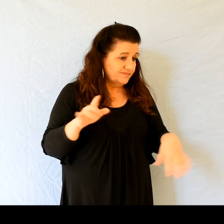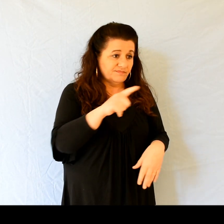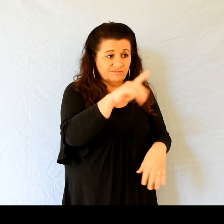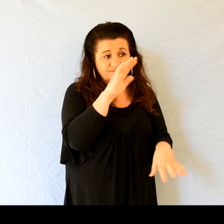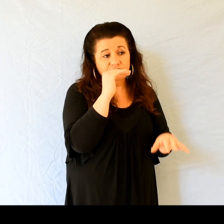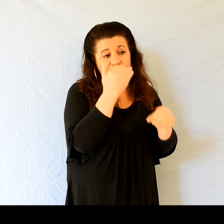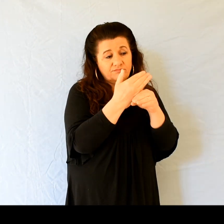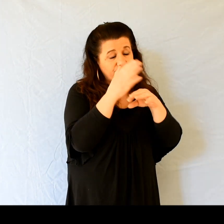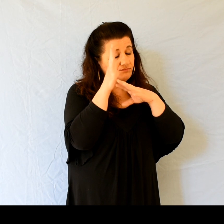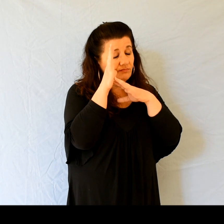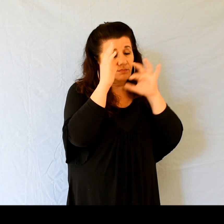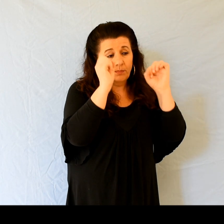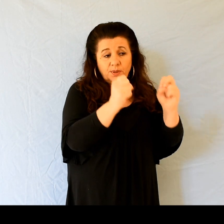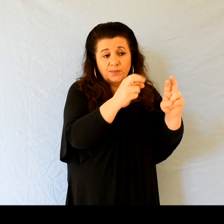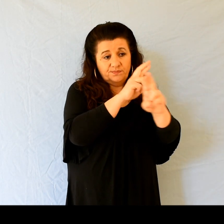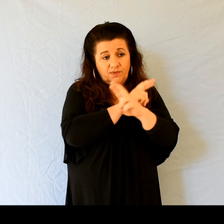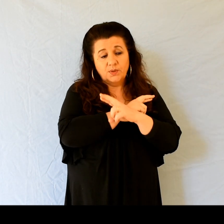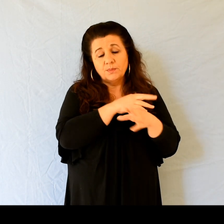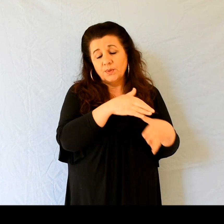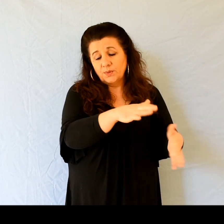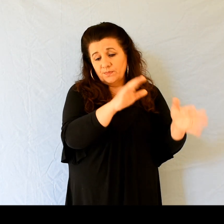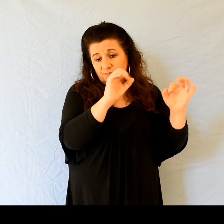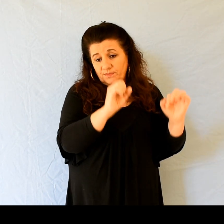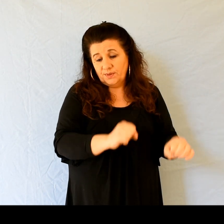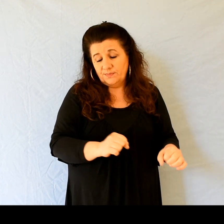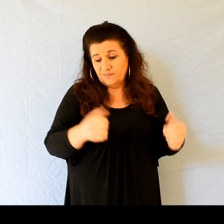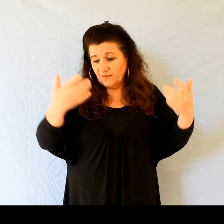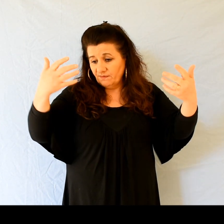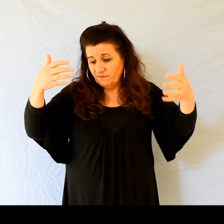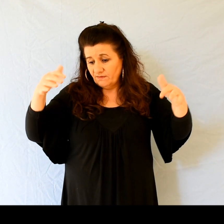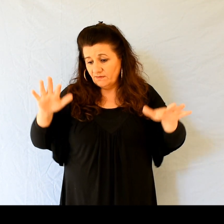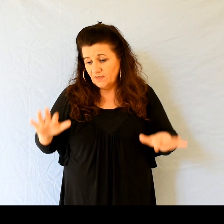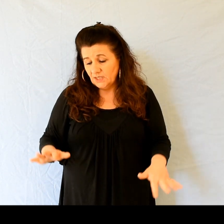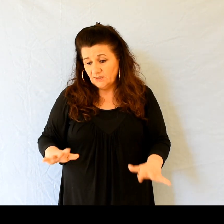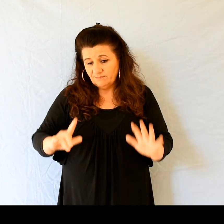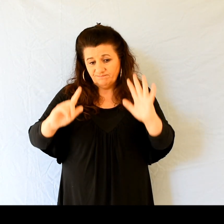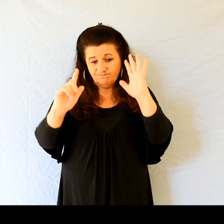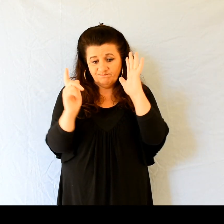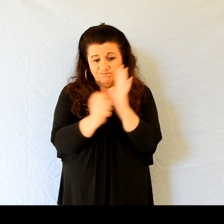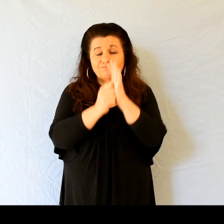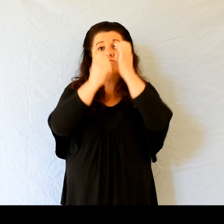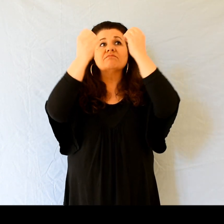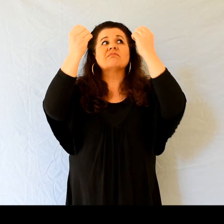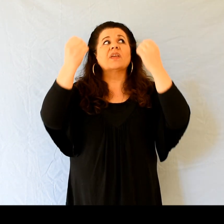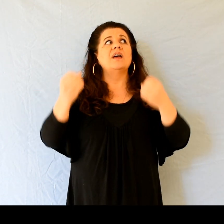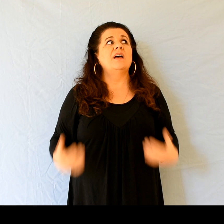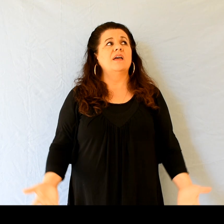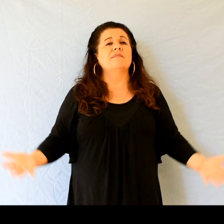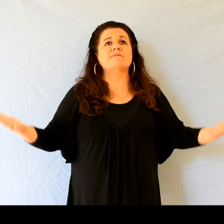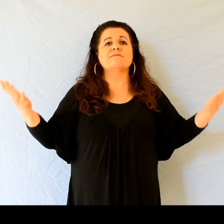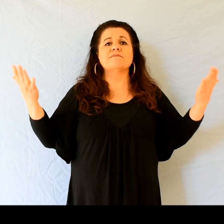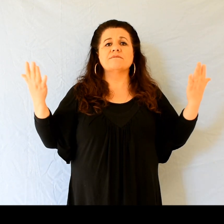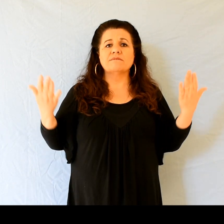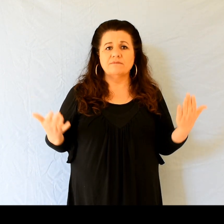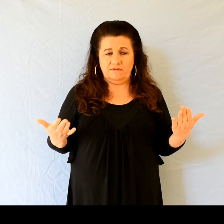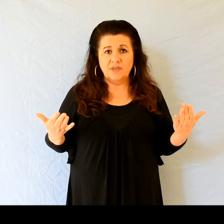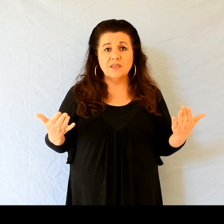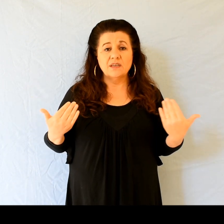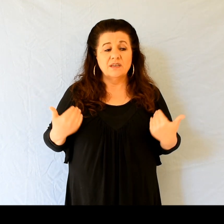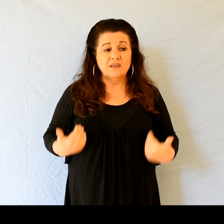vous reposer. C'est fait, l'heure est venue. Voici que le Fils de l'homme est